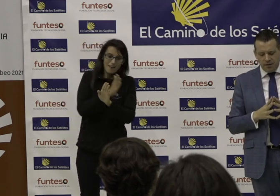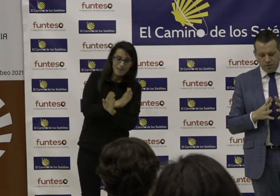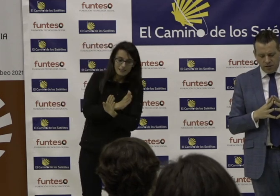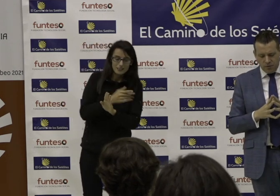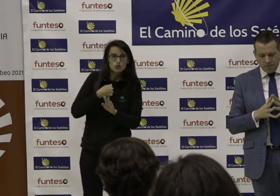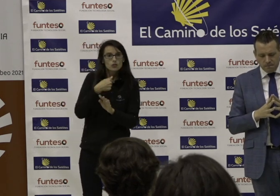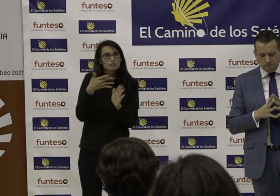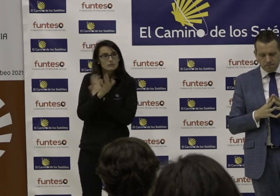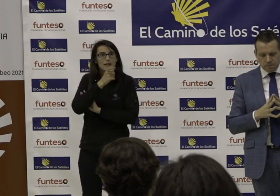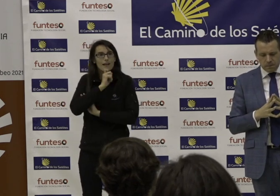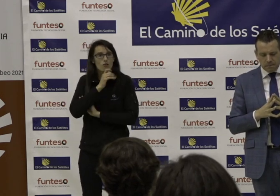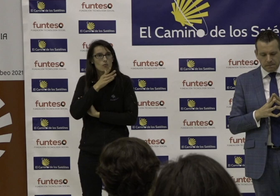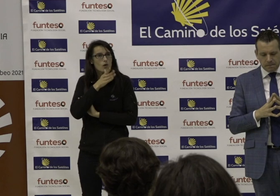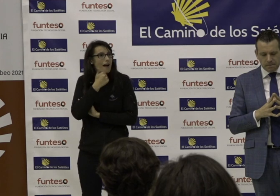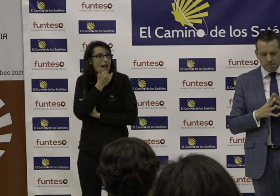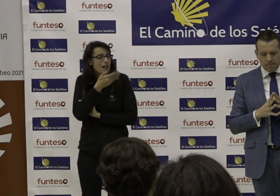quiero deciros algo.